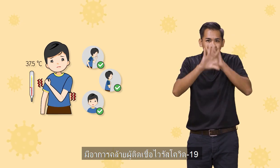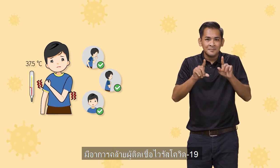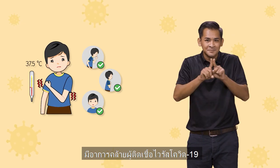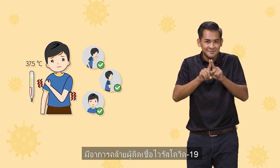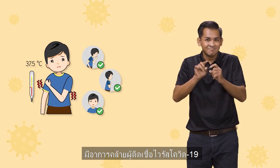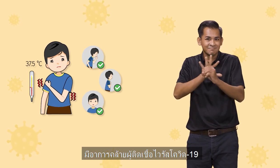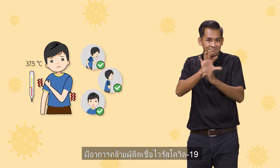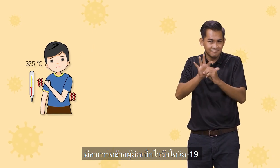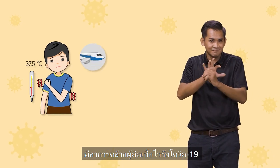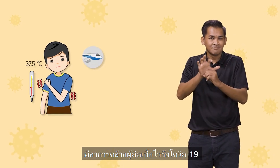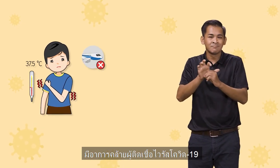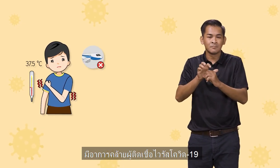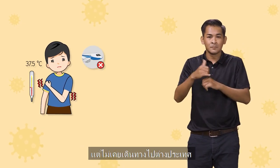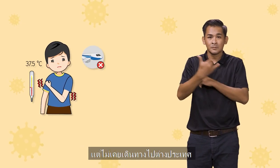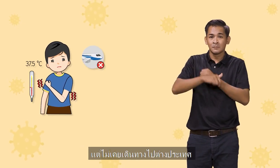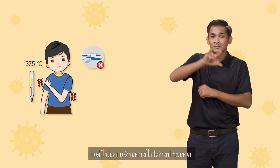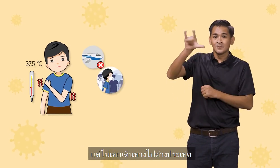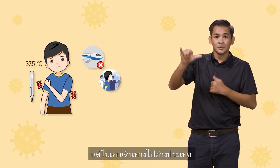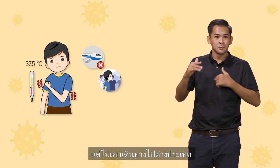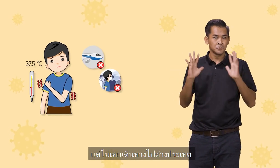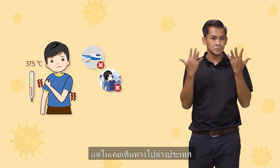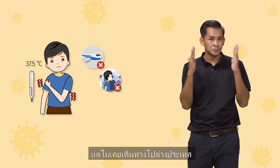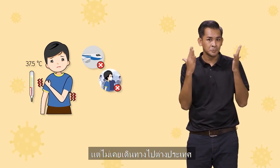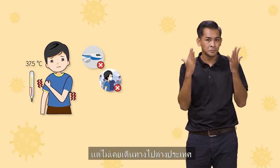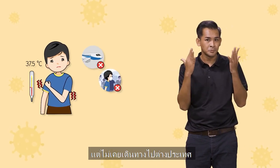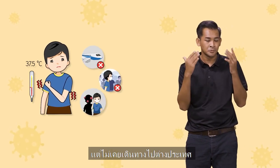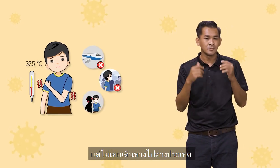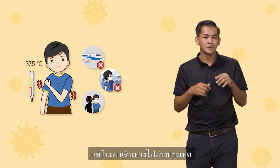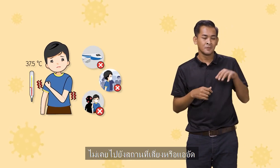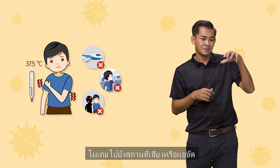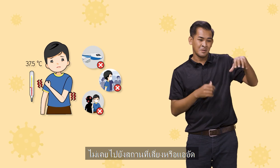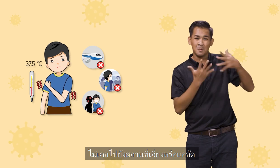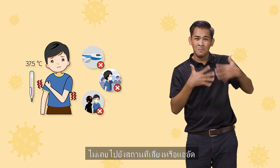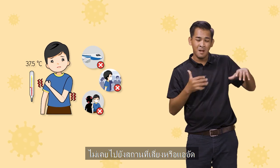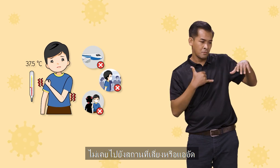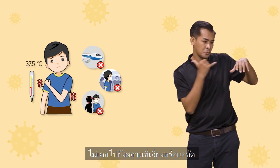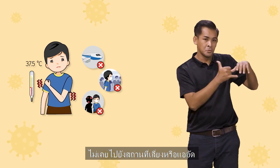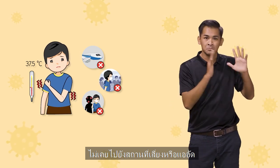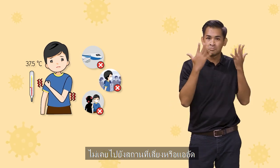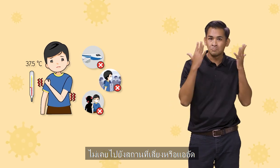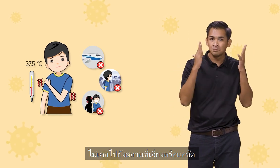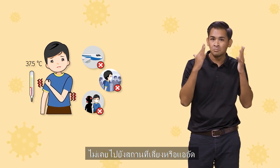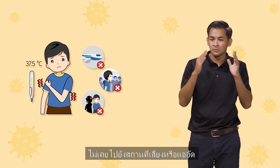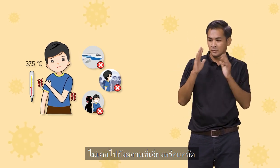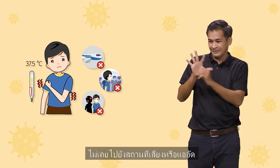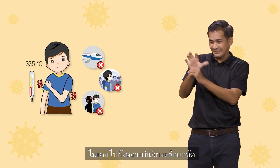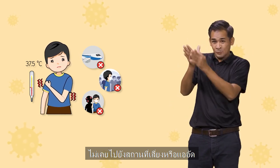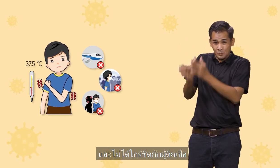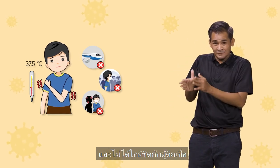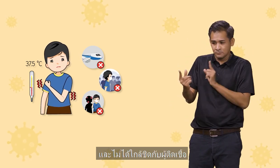รัสโควิด-19 แต่ไม่เคยเดินทางไปต่างประเทศไม่เคยไปยังสถานที่เสี่ยงหรือแออัดและไม่ได้ใก